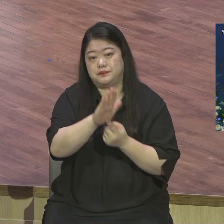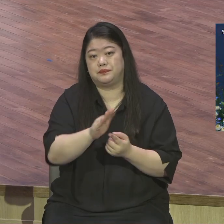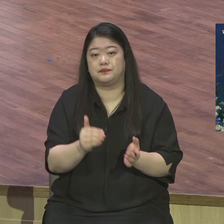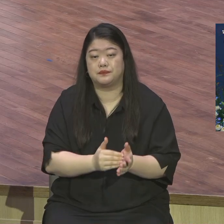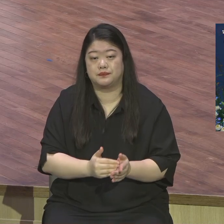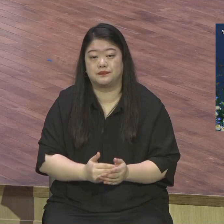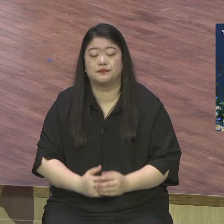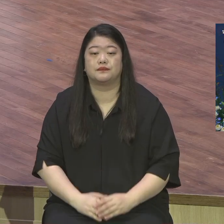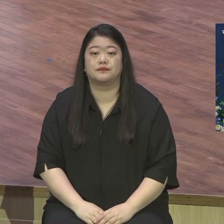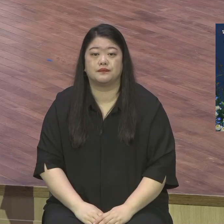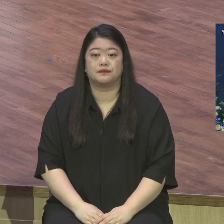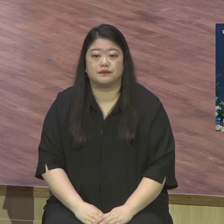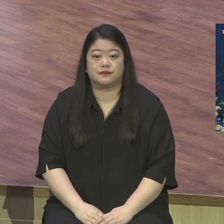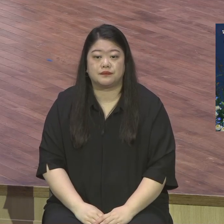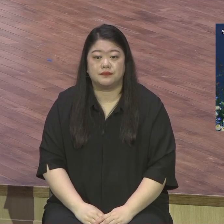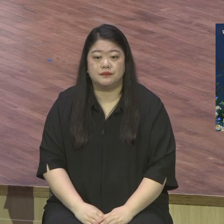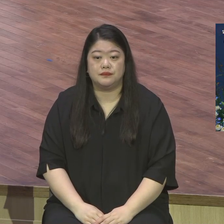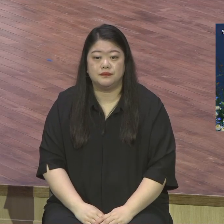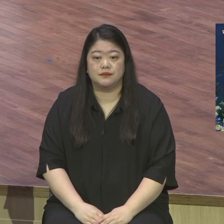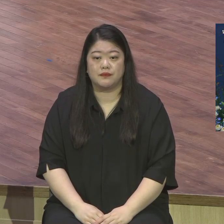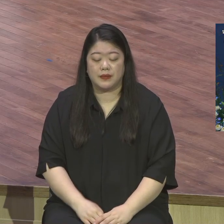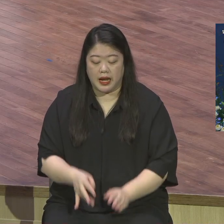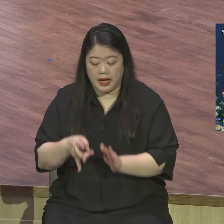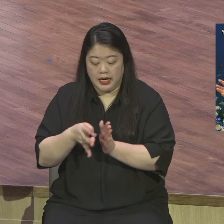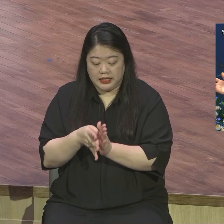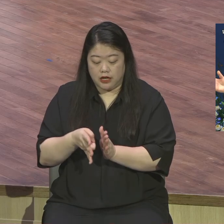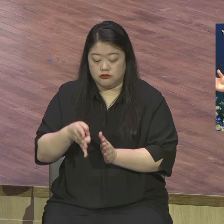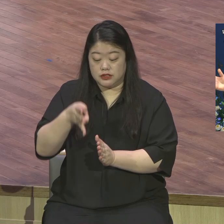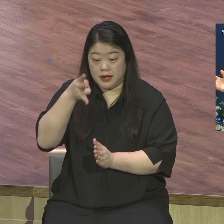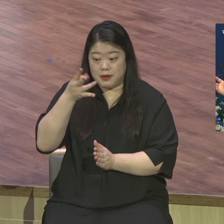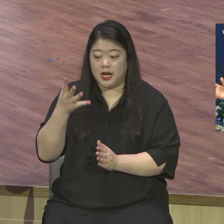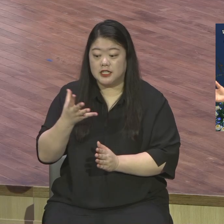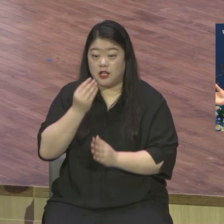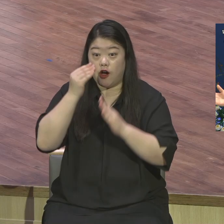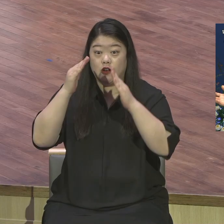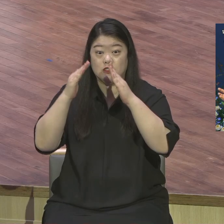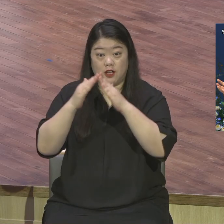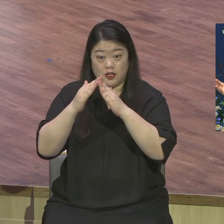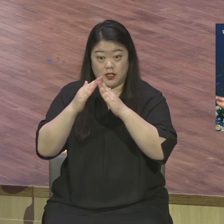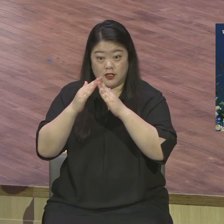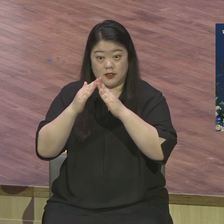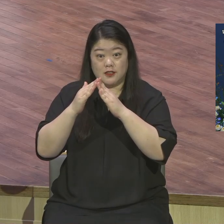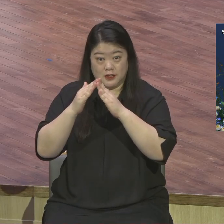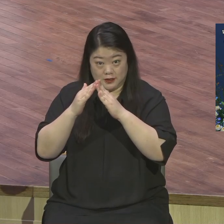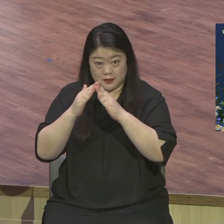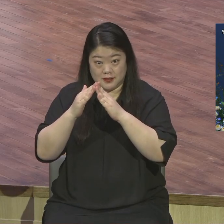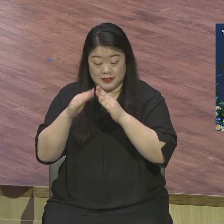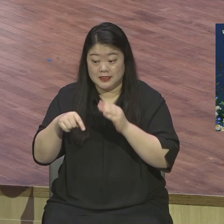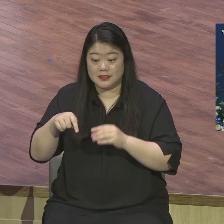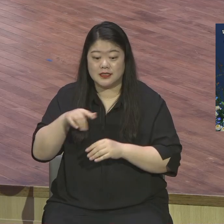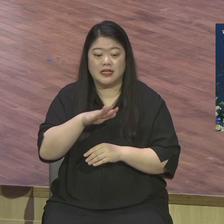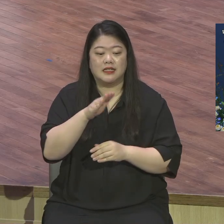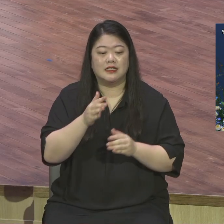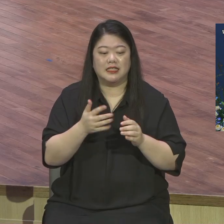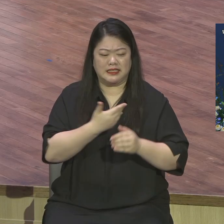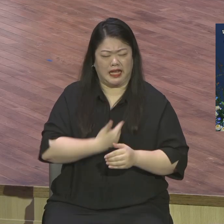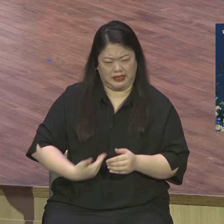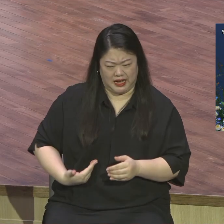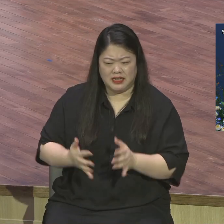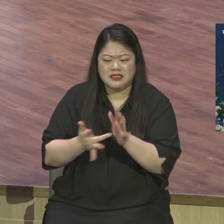예수님께서 예루살렘 성경에서 나오는데 제자들은 성경을 자랑하려고 예수님께 보여주려고 나오는데